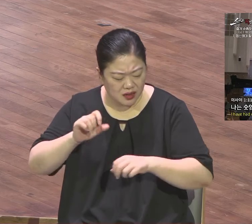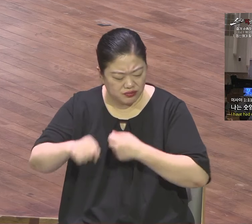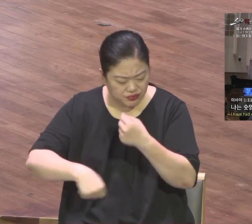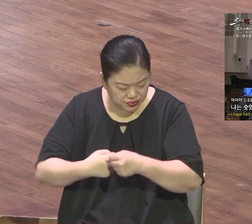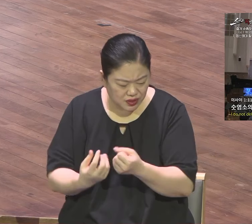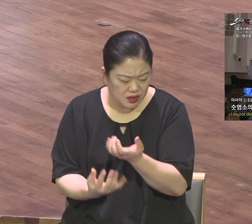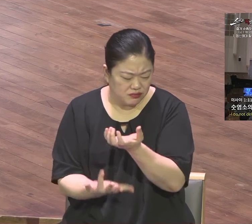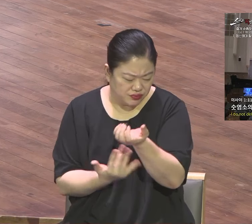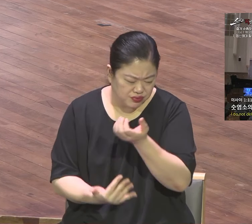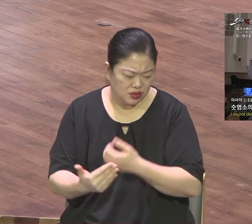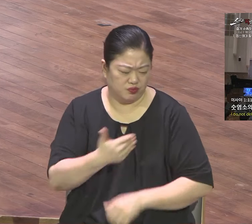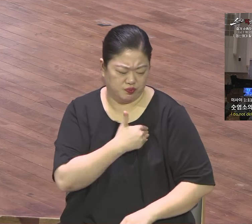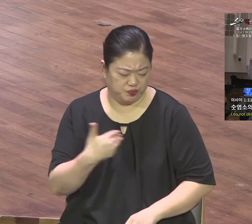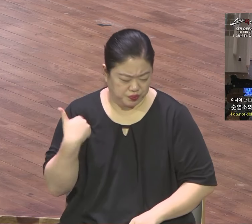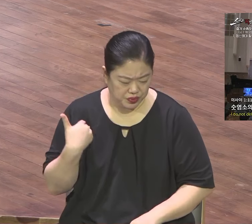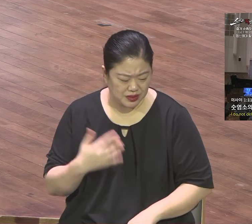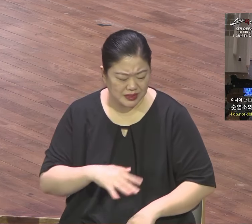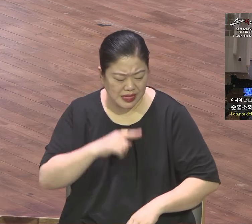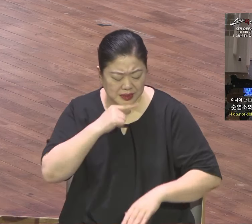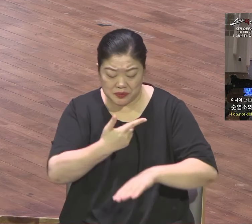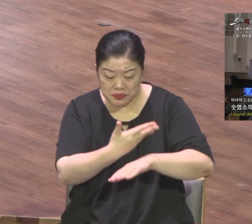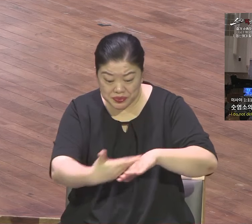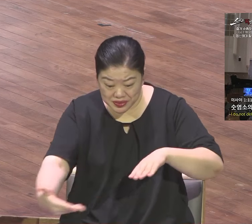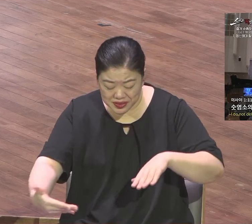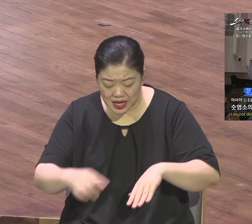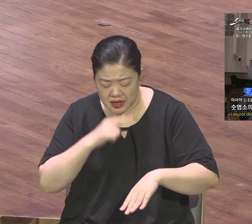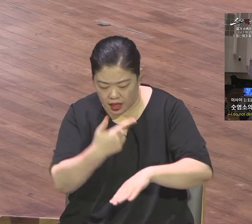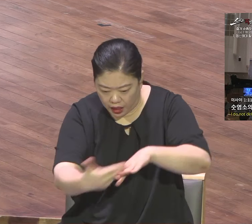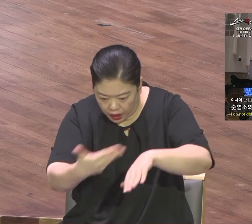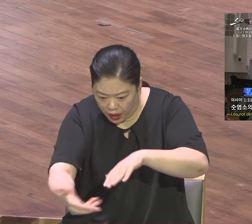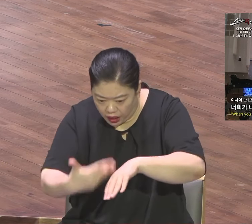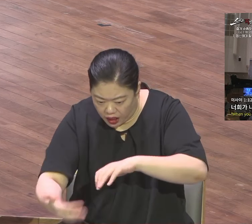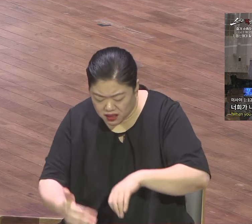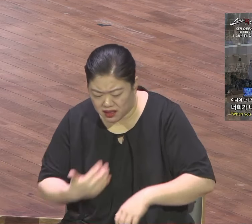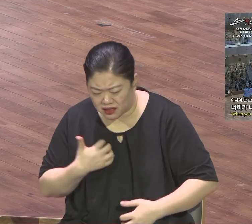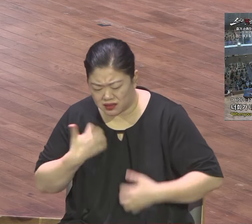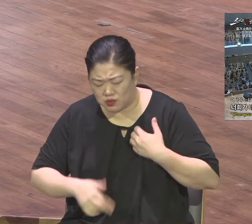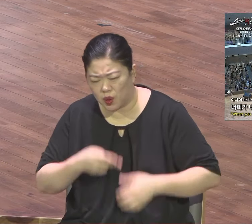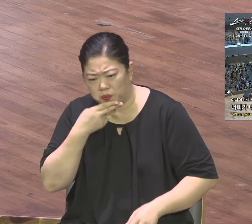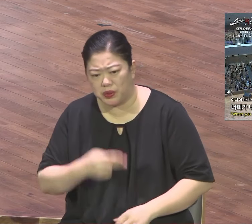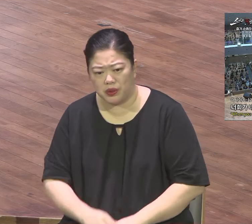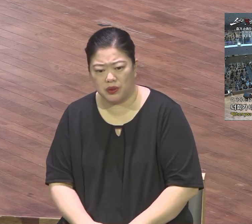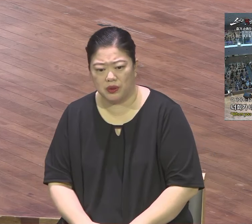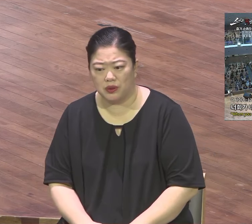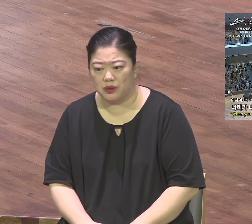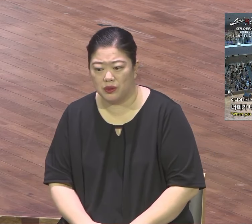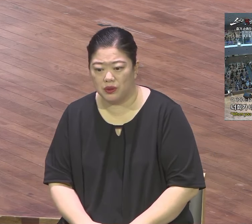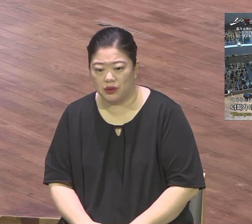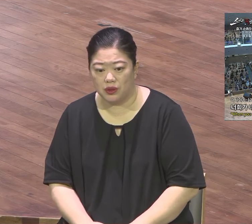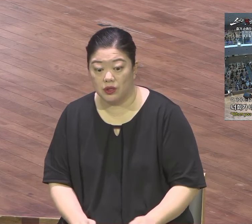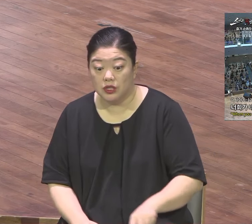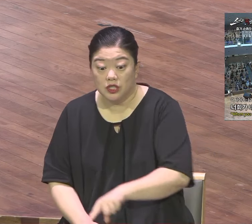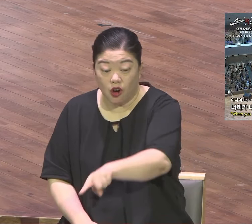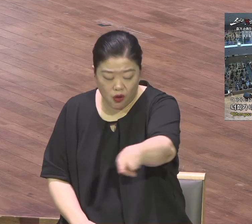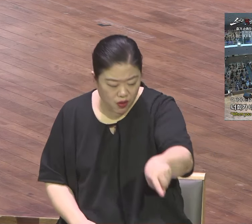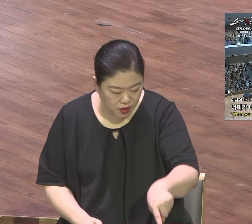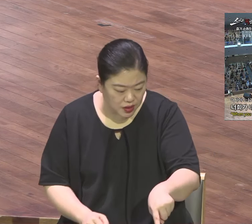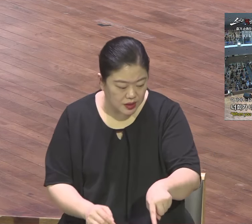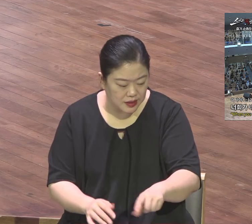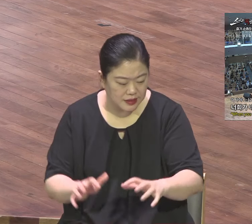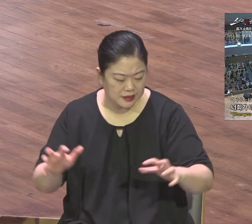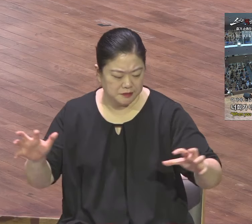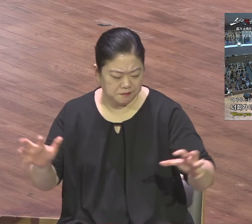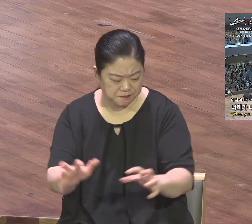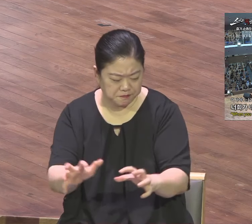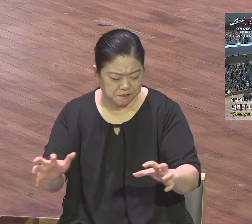수송아지나 어린 양이나 순염소의 피를 기뻐하지 아니하느라 너희가 내 앞에 보이러 오니